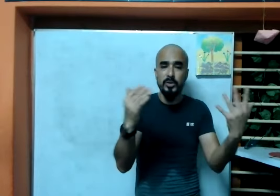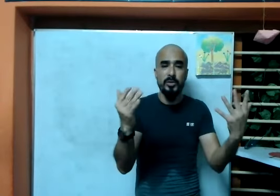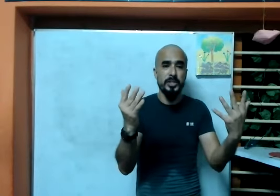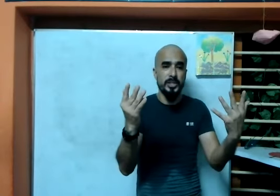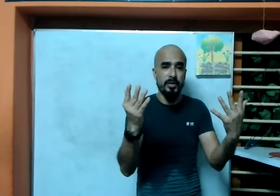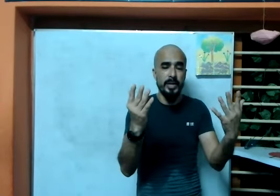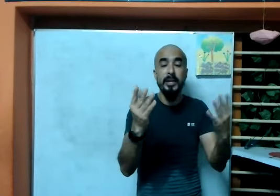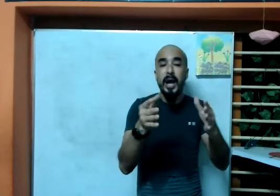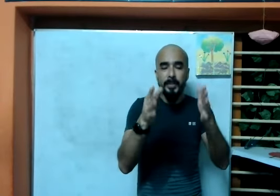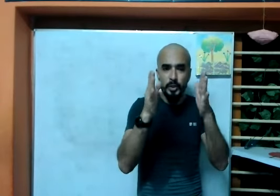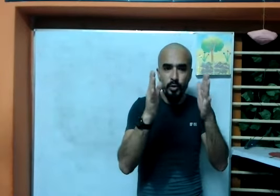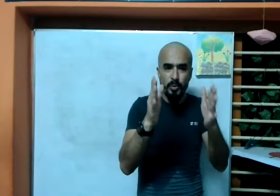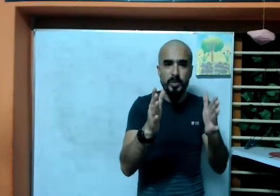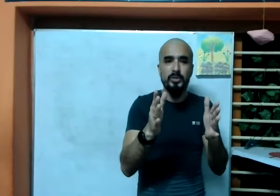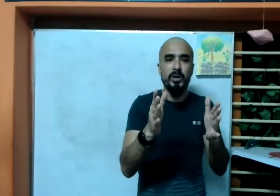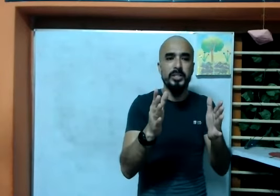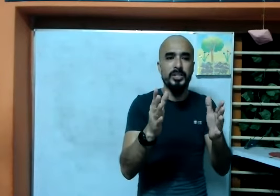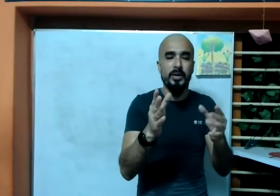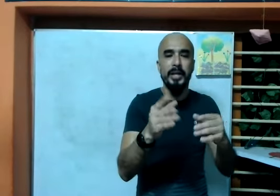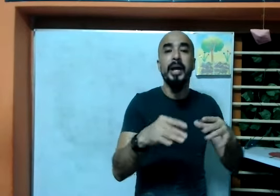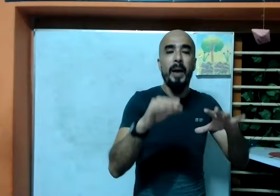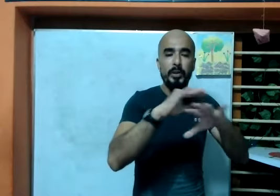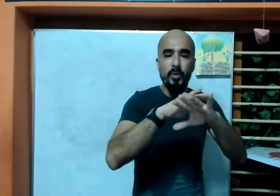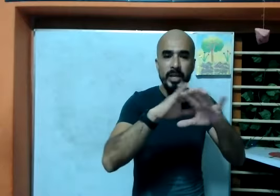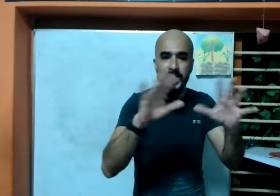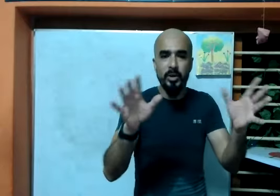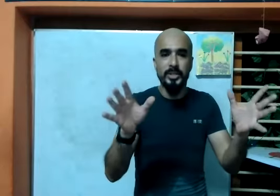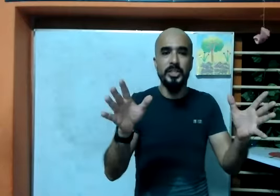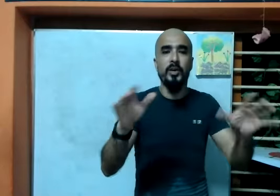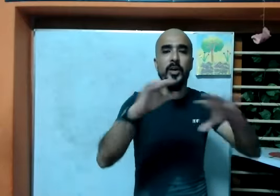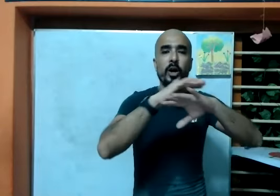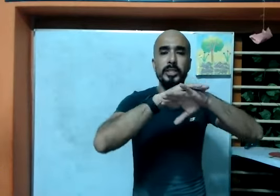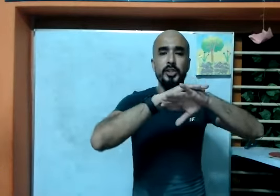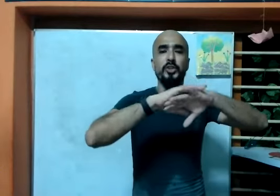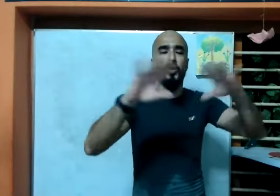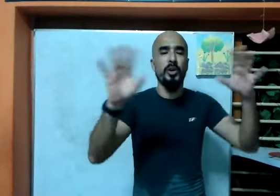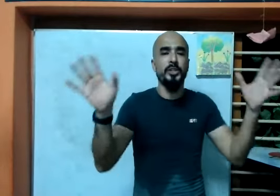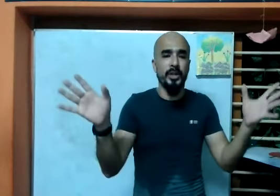করার চেষ্টা করেন আপনার সুর পরিবর্তন করার চেষ্টা করেন আপনি কমিউনিকেট করার চেষ্টা করেন অদৃশ্য জনগণের